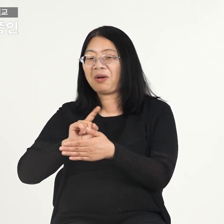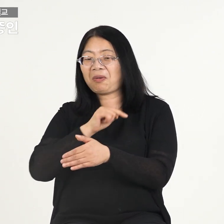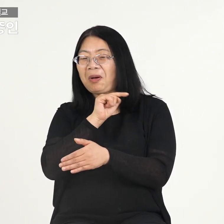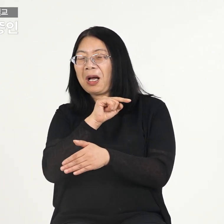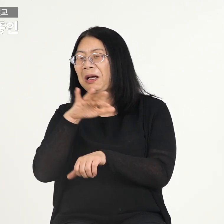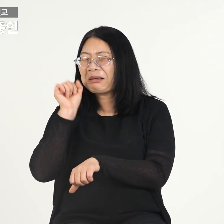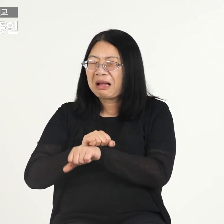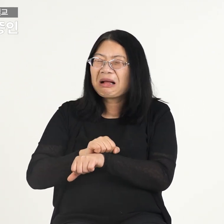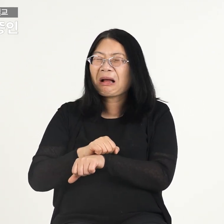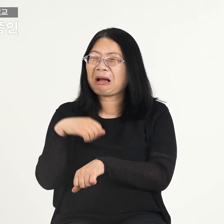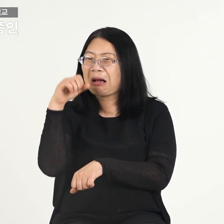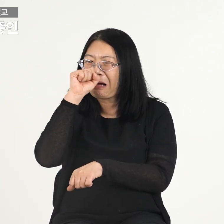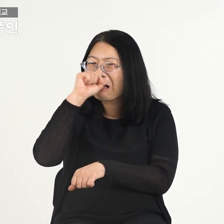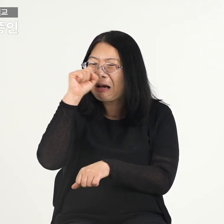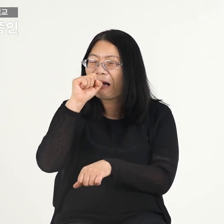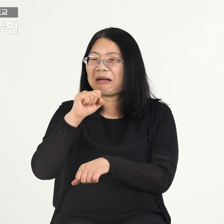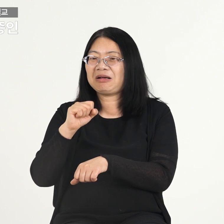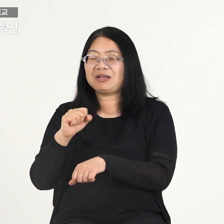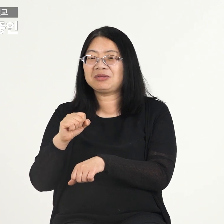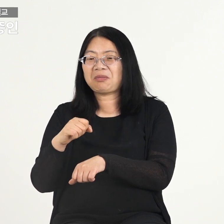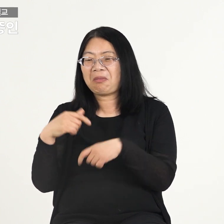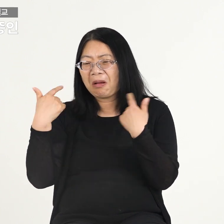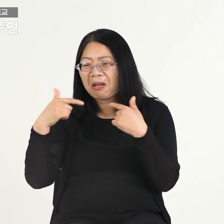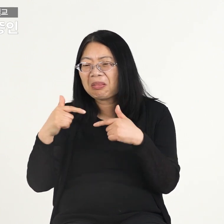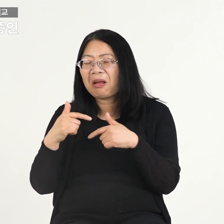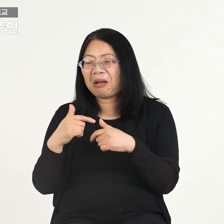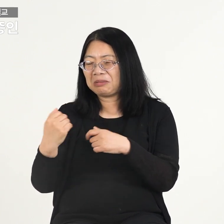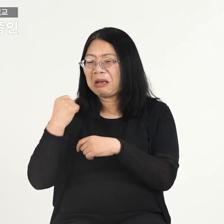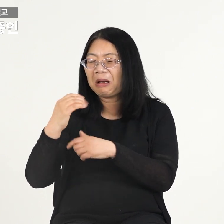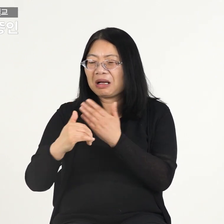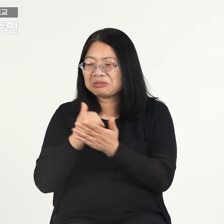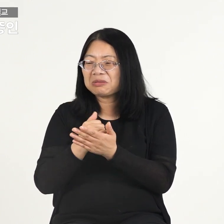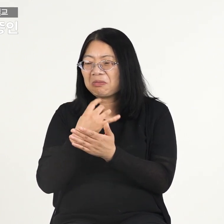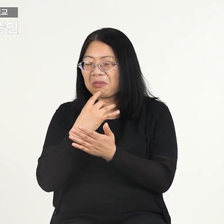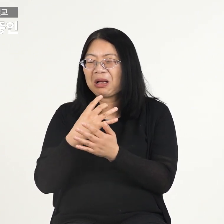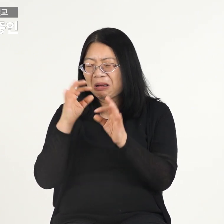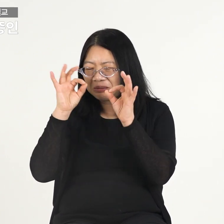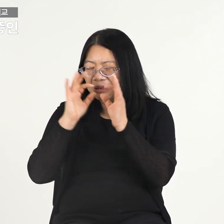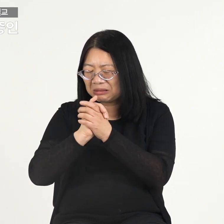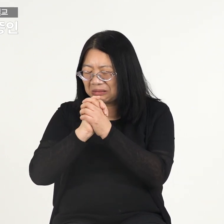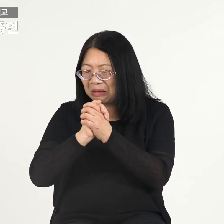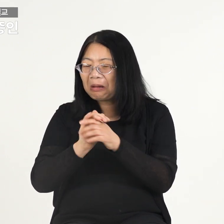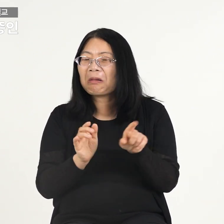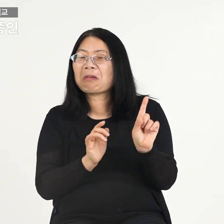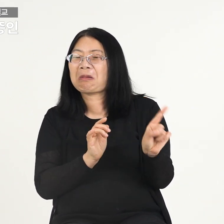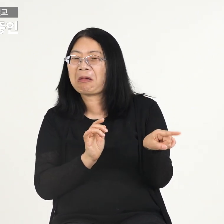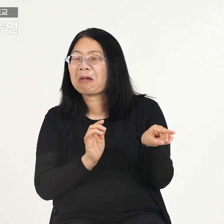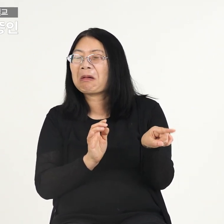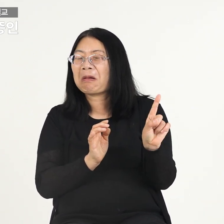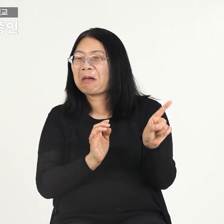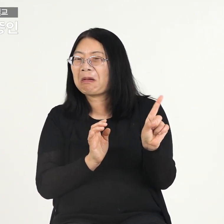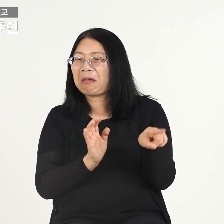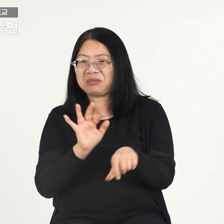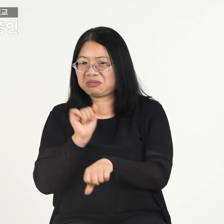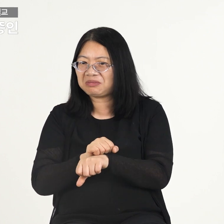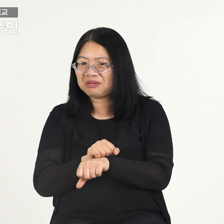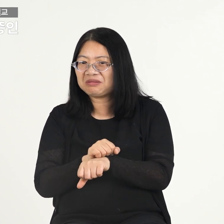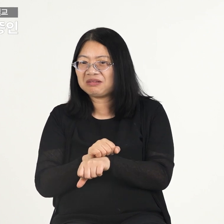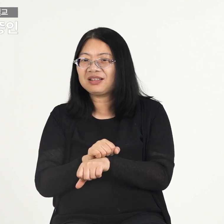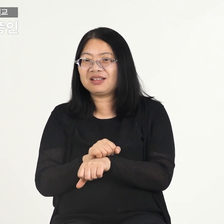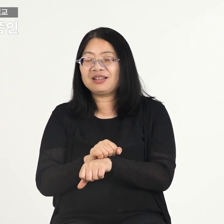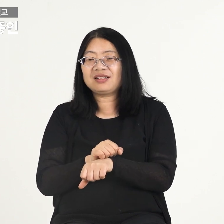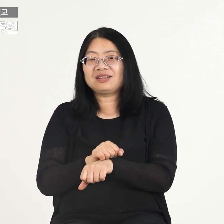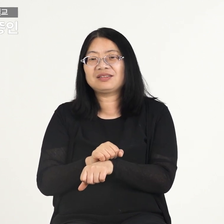꼬소미. 뭐 맨날 뭐 전능한 하나님 찾더니 꼬라지 봐라 잘 됐다.